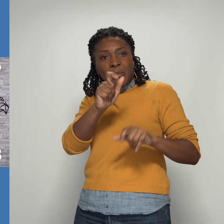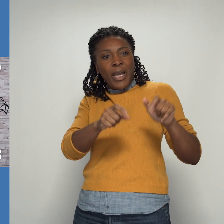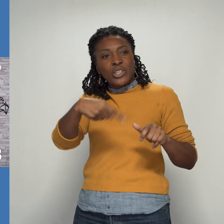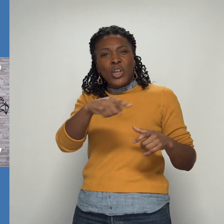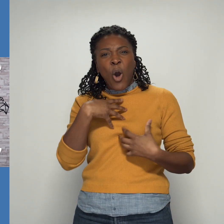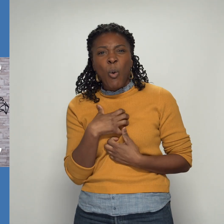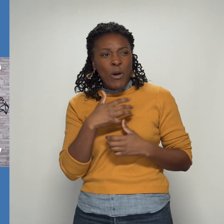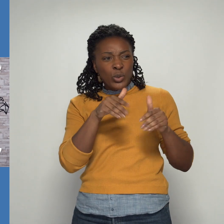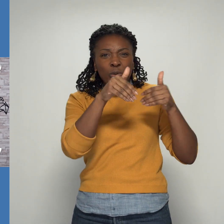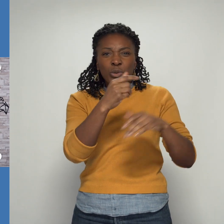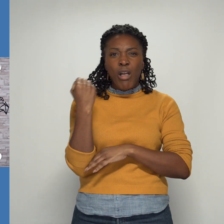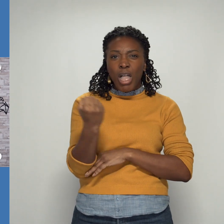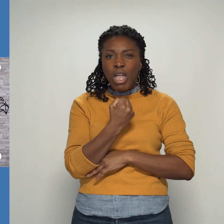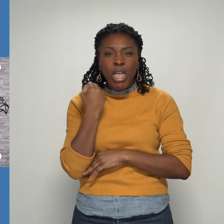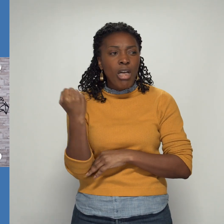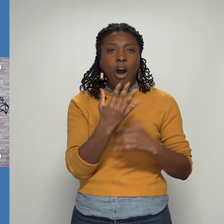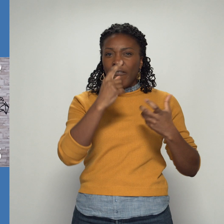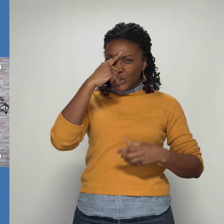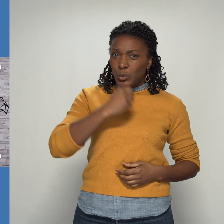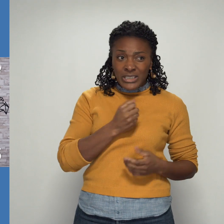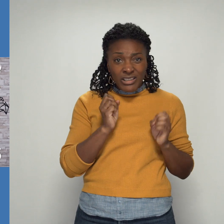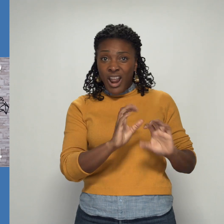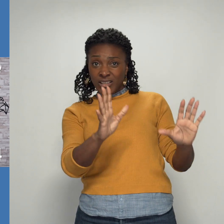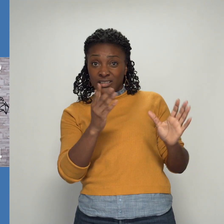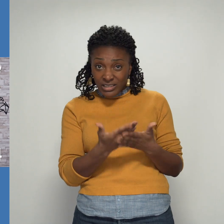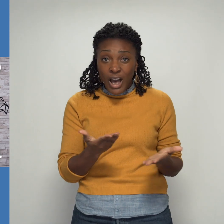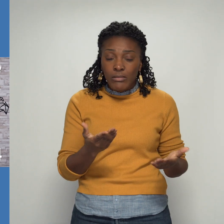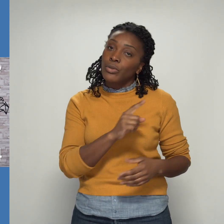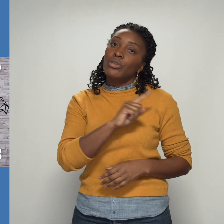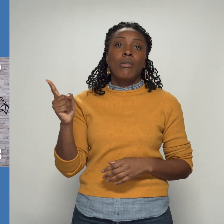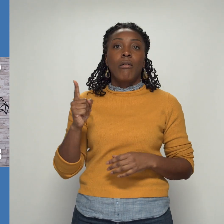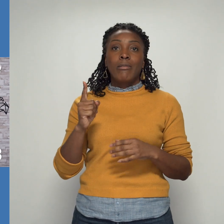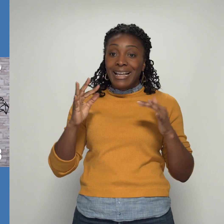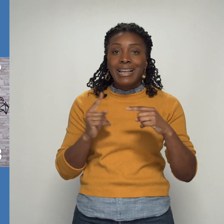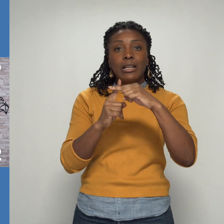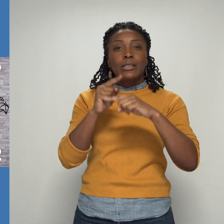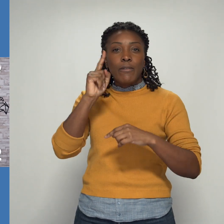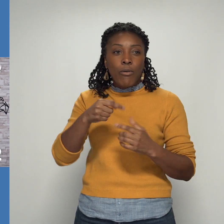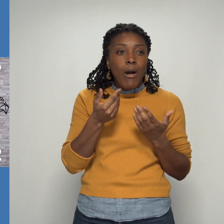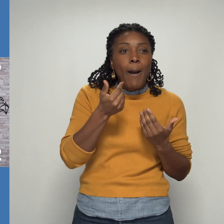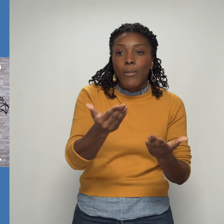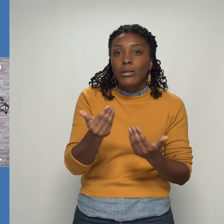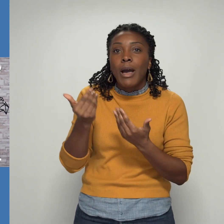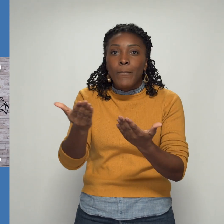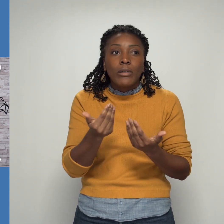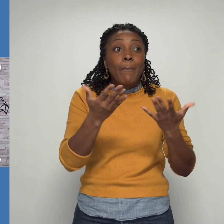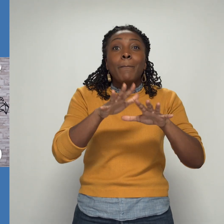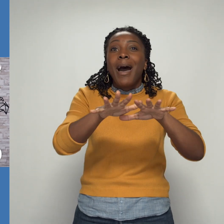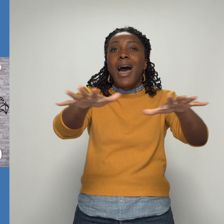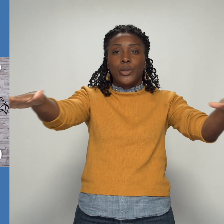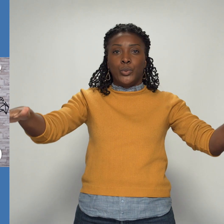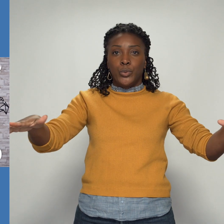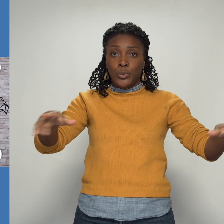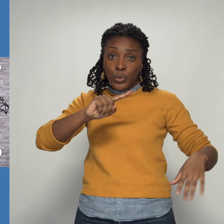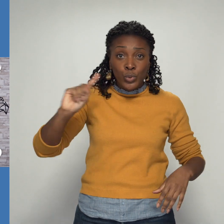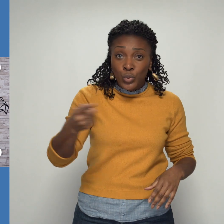de nous rester dans leurs angoisses, leur solitude, leur envie d'en finir avec la vie. L'Église doit apporter partout où elle est, et c'est chacun